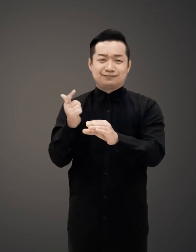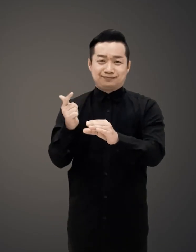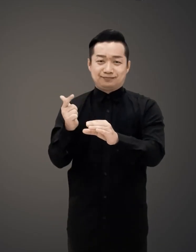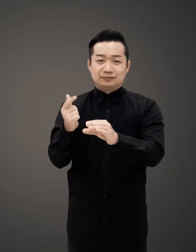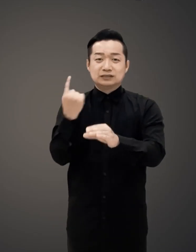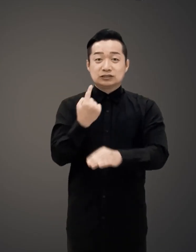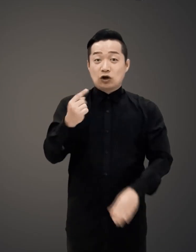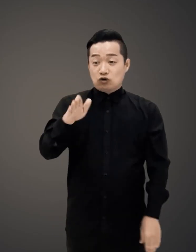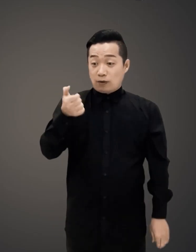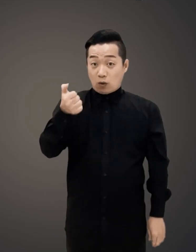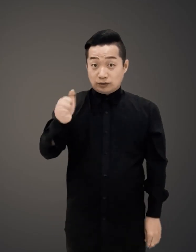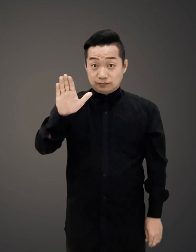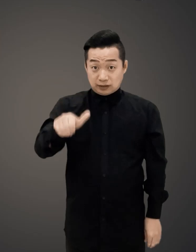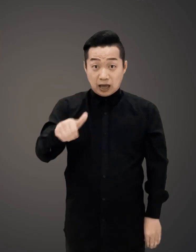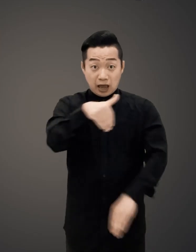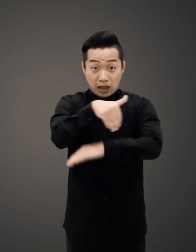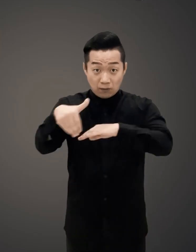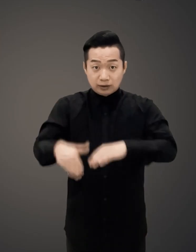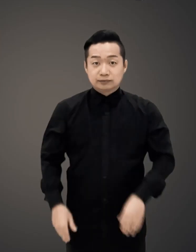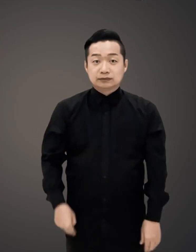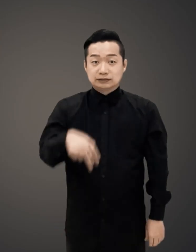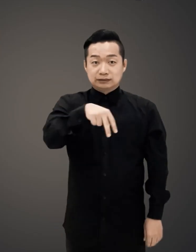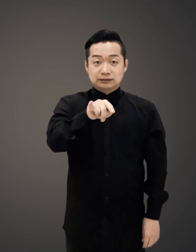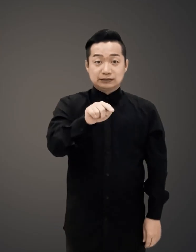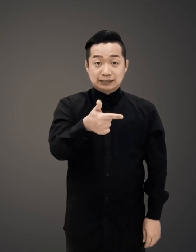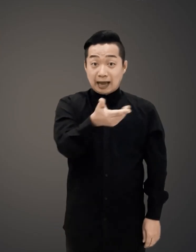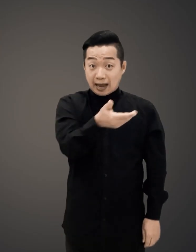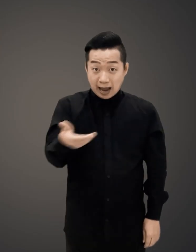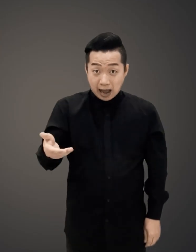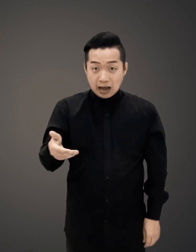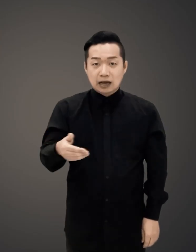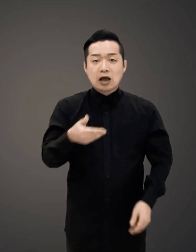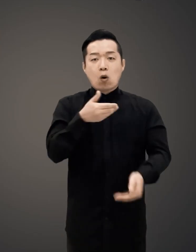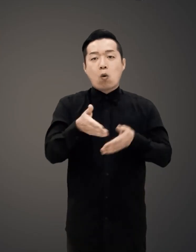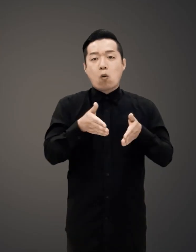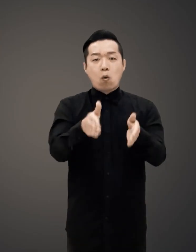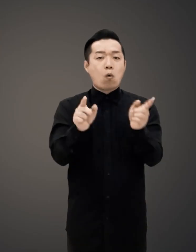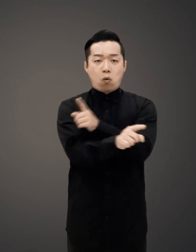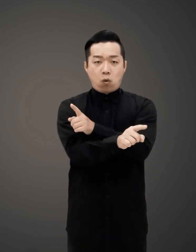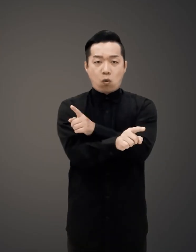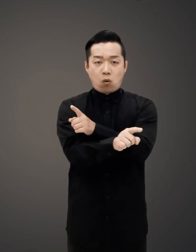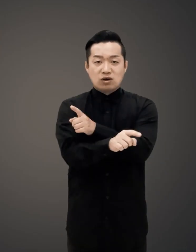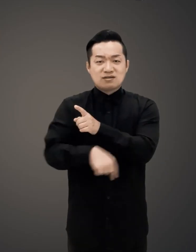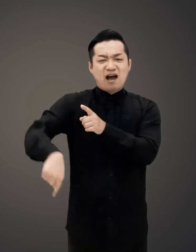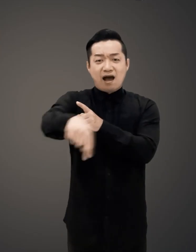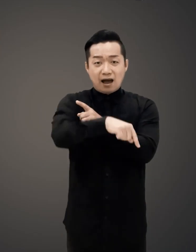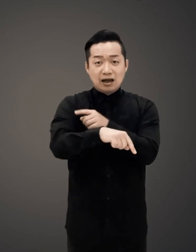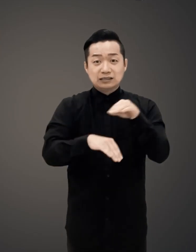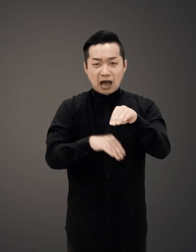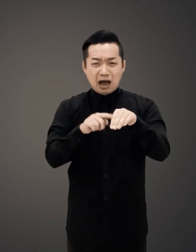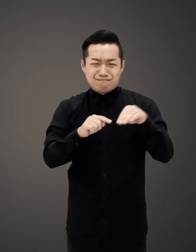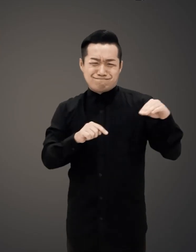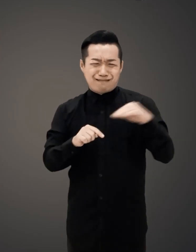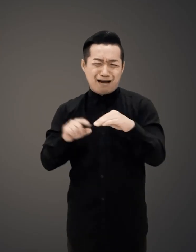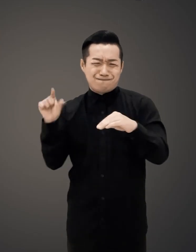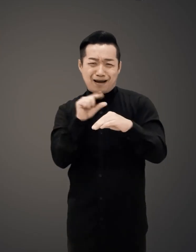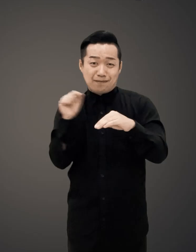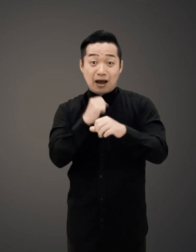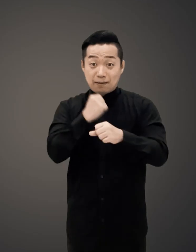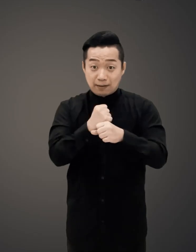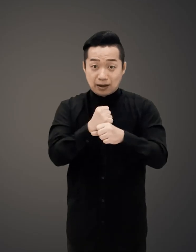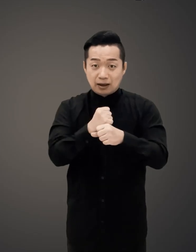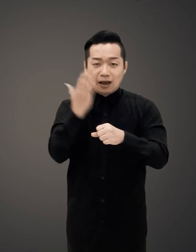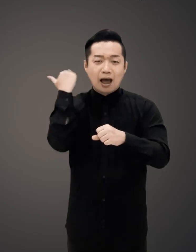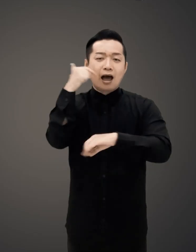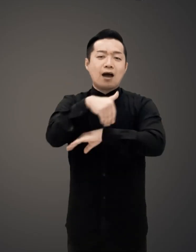아니고요. 1950년대 계획을 보면은 샌느 강 전체를 고속도로로 바꿔서 그 전체를 쌩쌩 자동차가 달리게